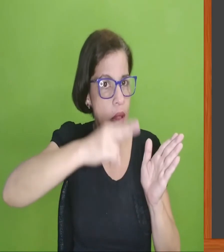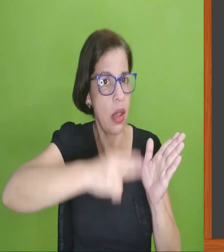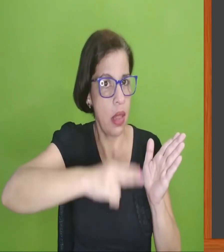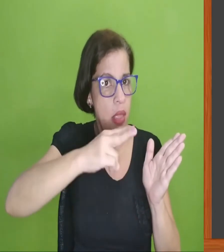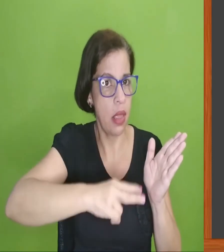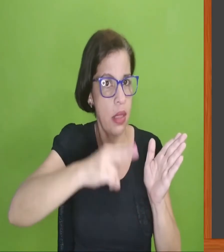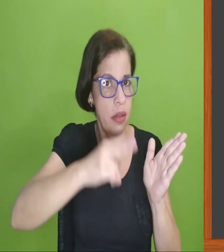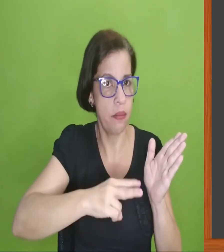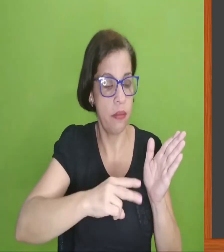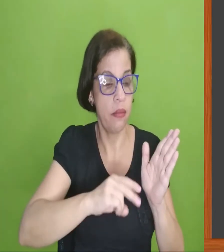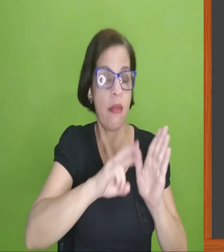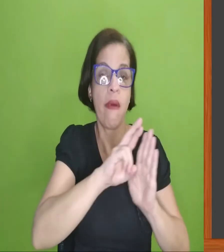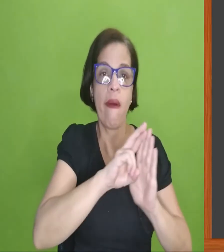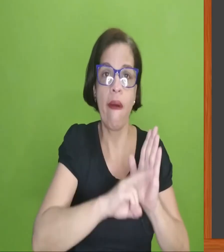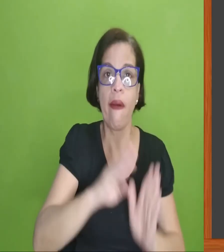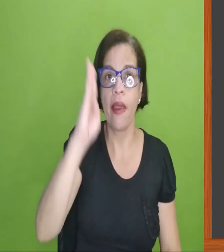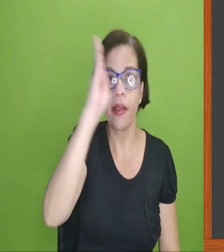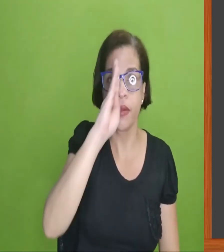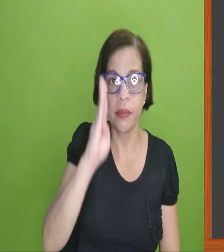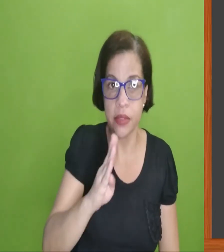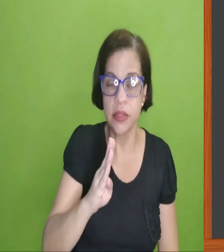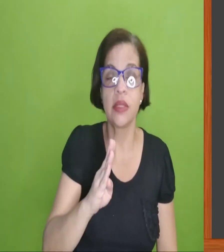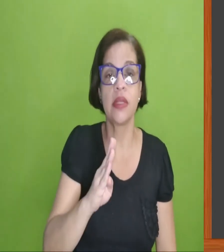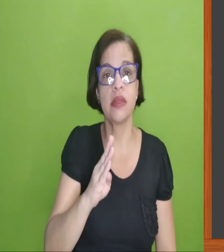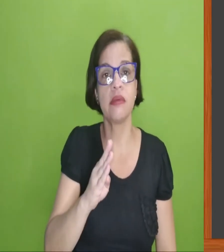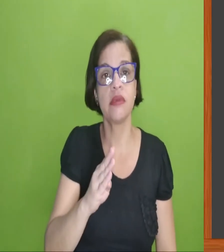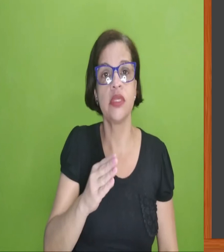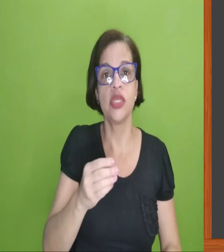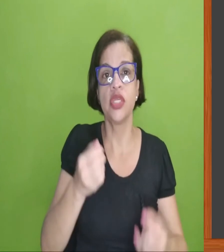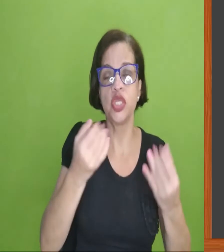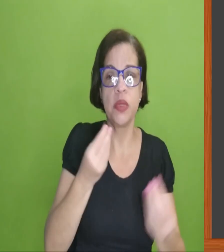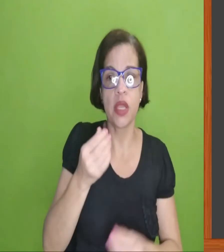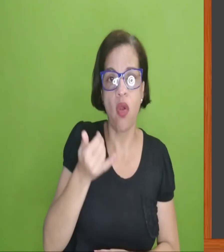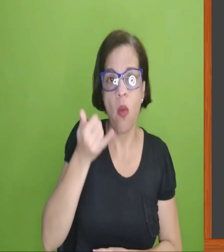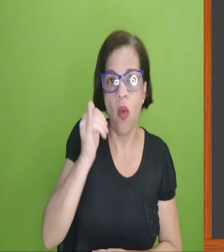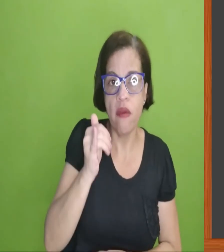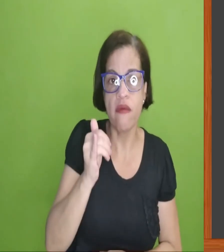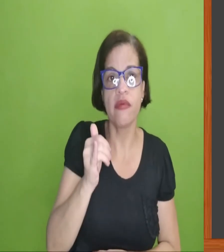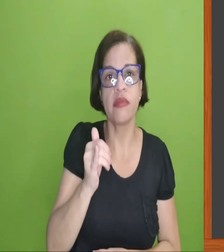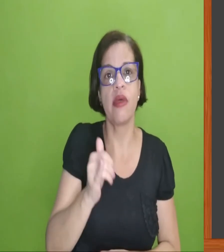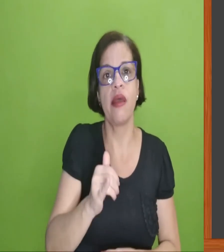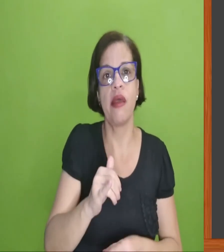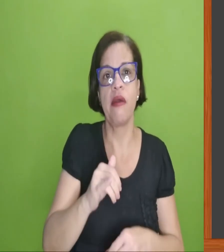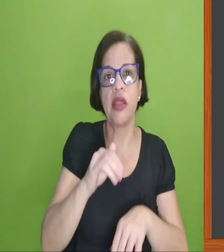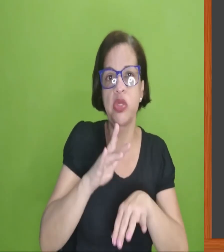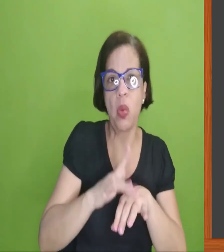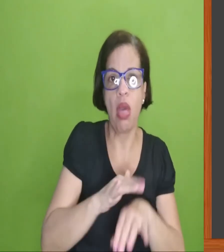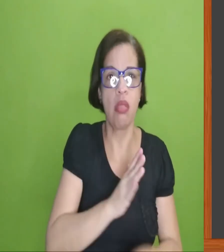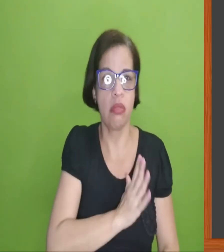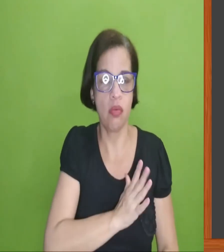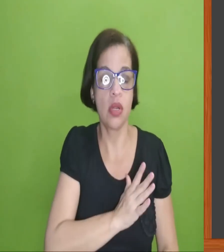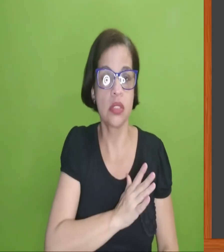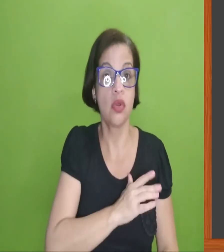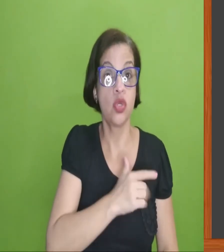a atualização da Diretriz Brasileira de Dislipidemias e Prevenção da Aterosclerose, de 2017,